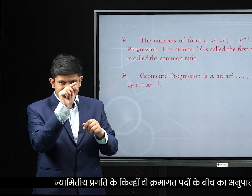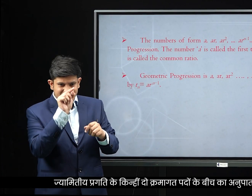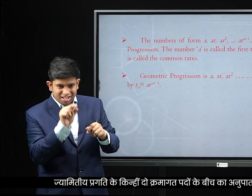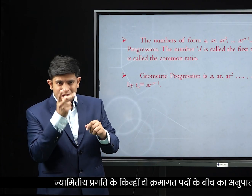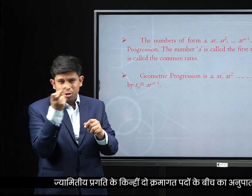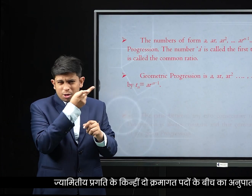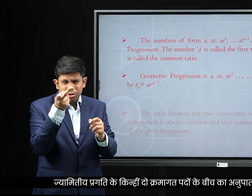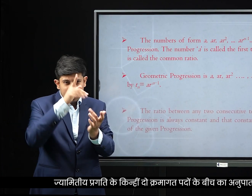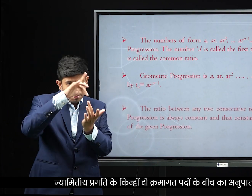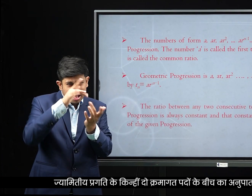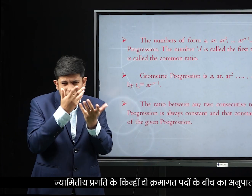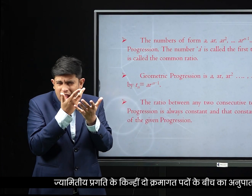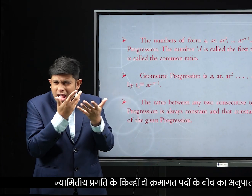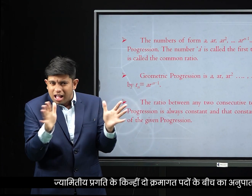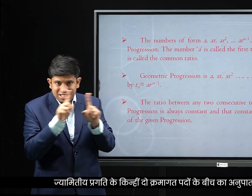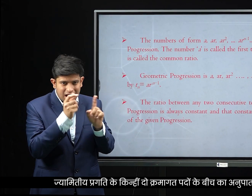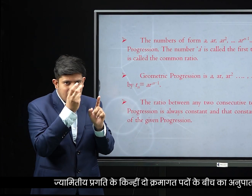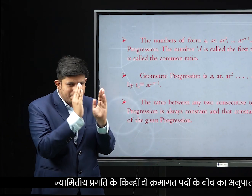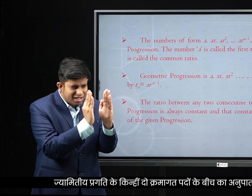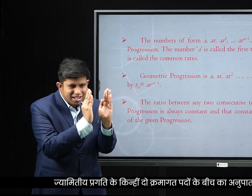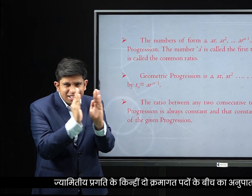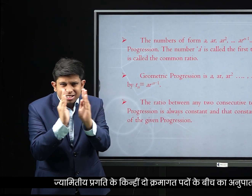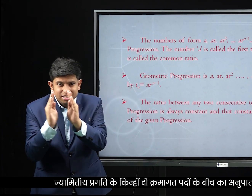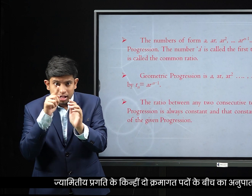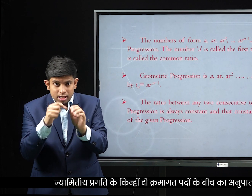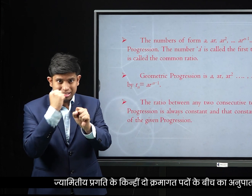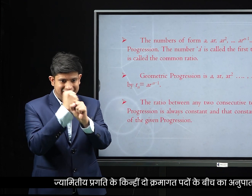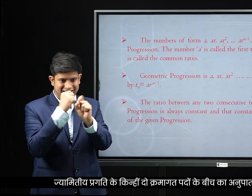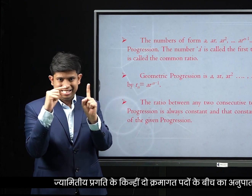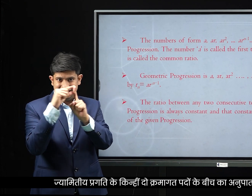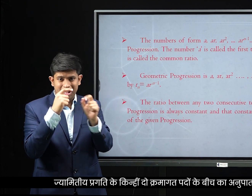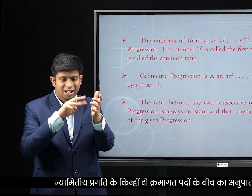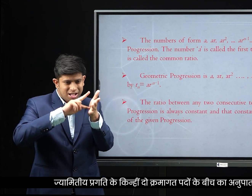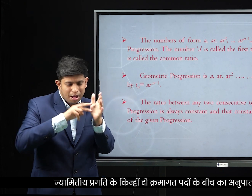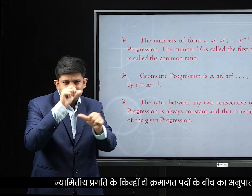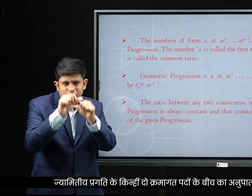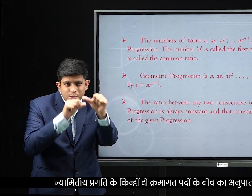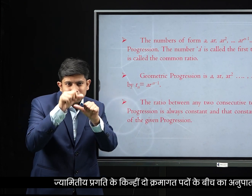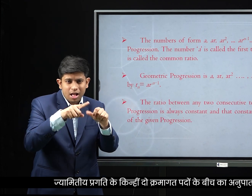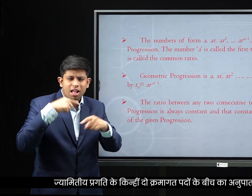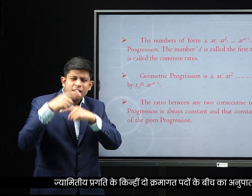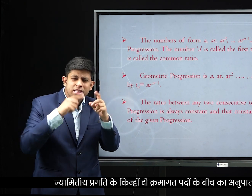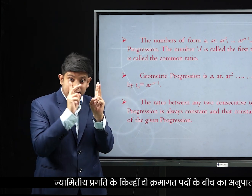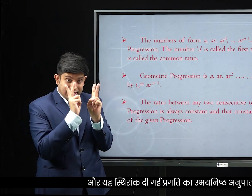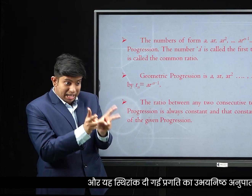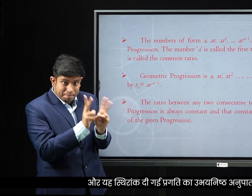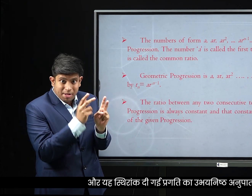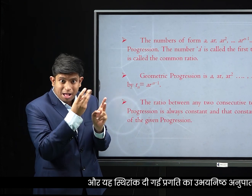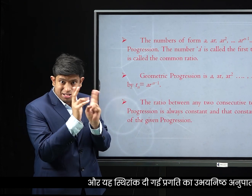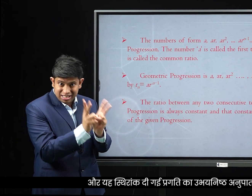ज्यामितीय प्रगति के किन्हीं दो क्रमगत पदों के बीच का अनुपात सदैव स्थिर रहता है और यह